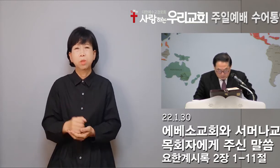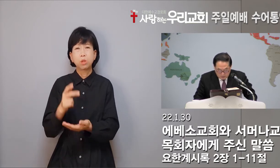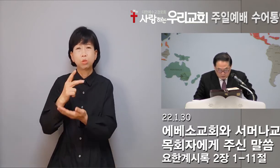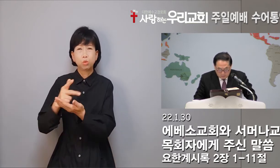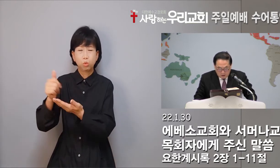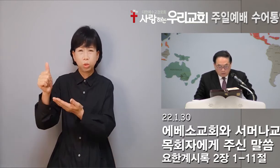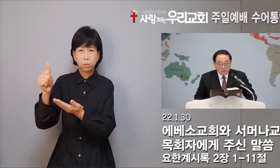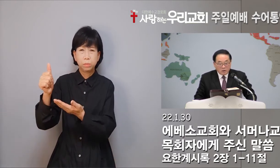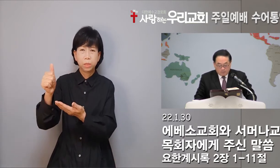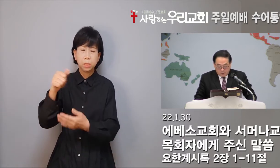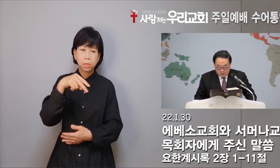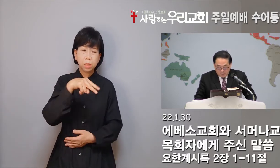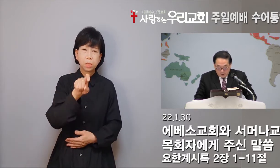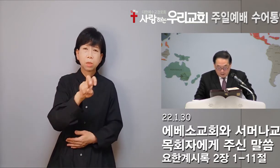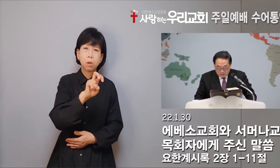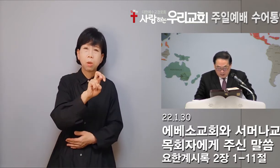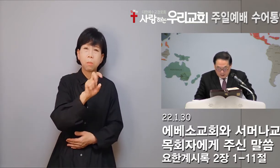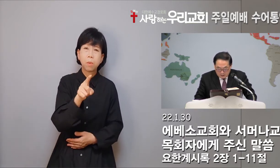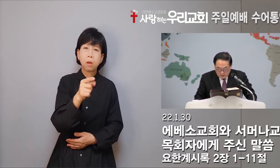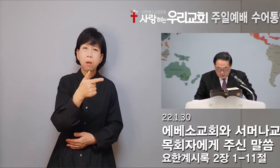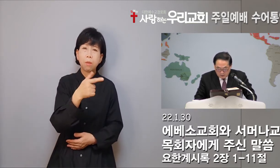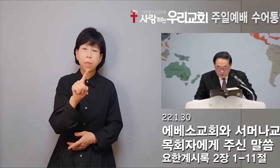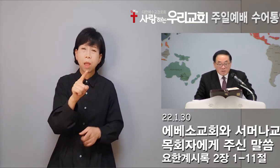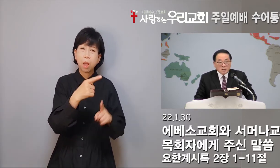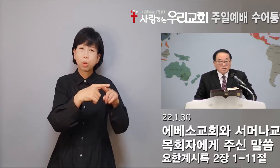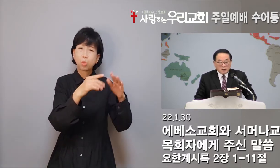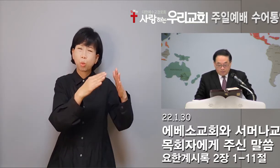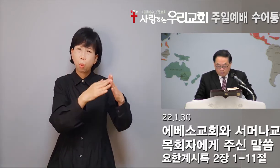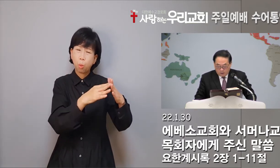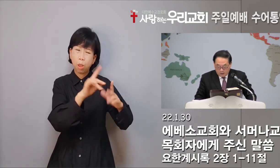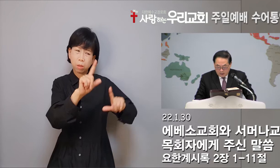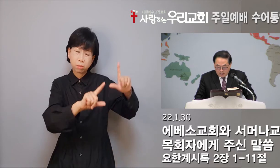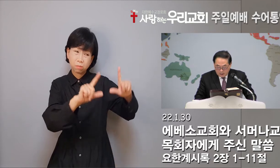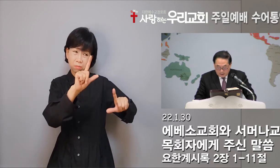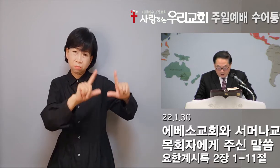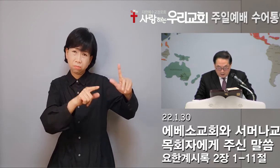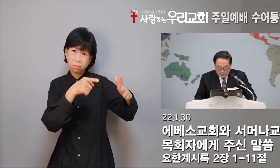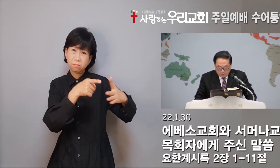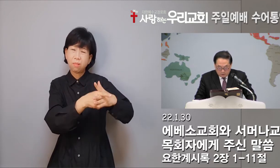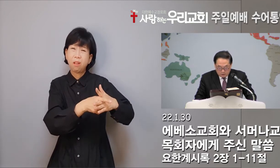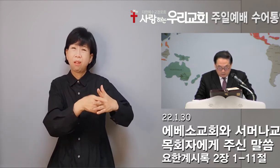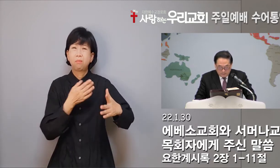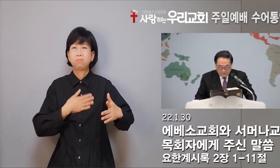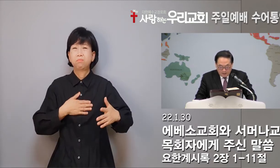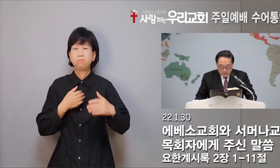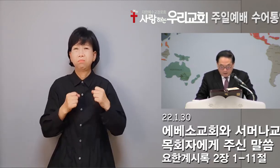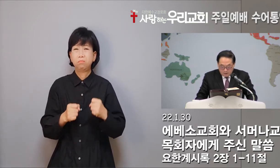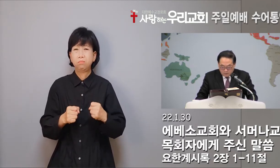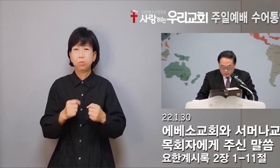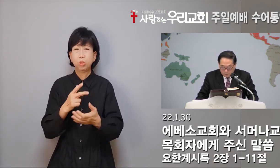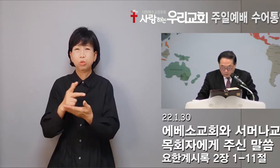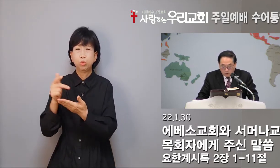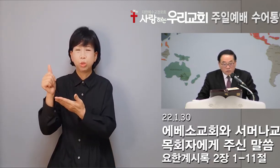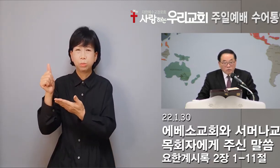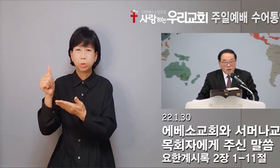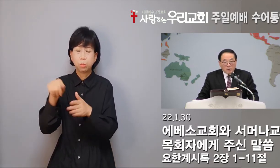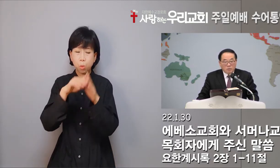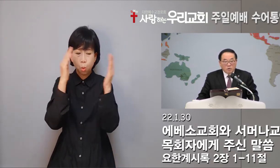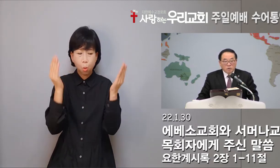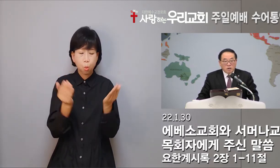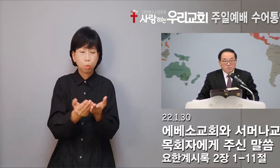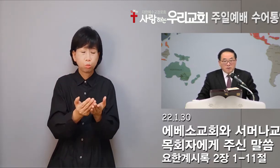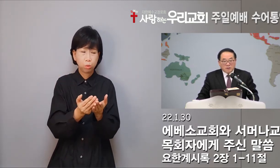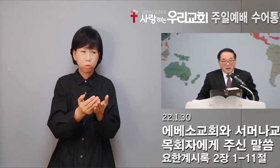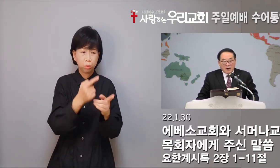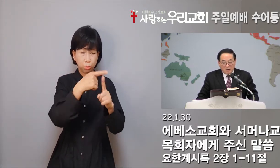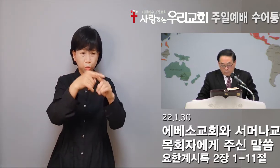원천이신 주님이 서문학교의 형편을 아신다 하면 현실적인 보상에 기대해 엿볼 수 있습니다. 주님은 모든 교회